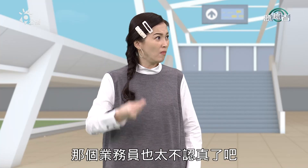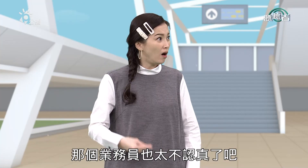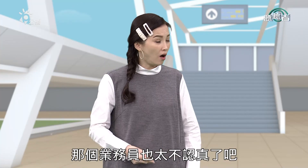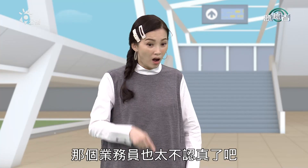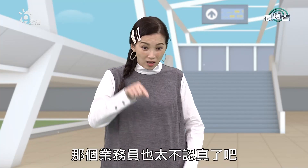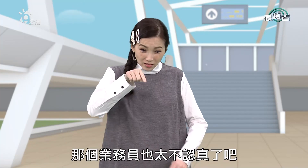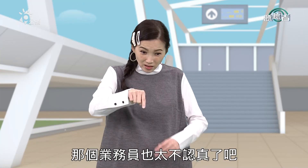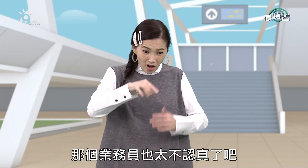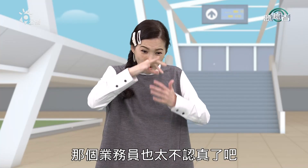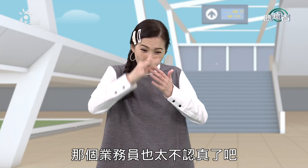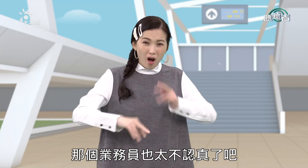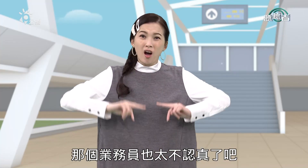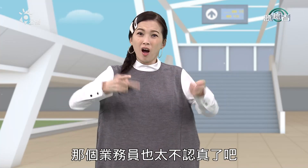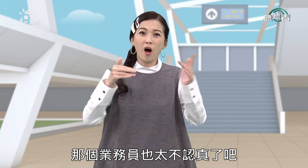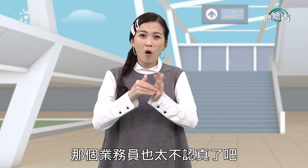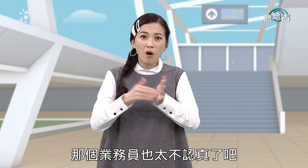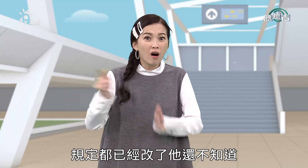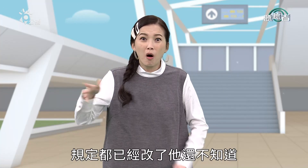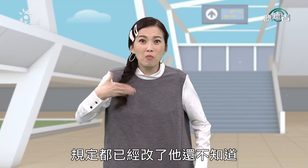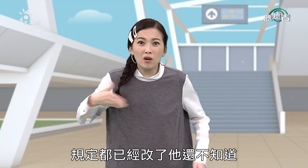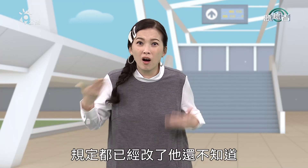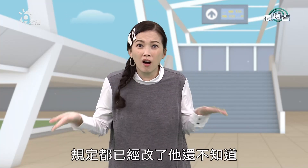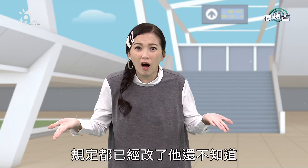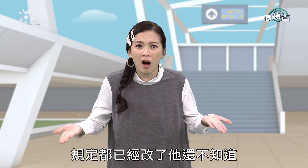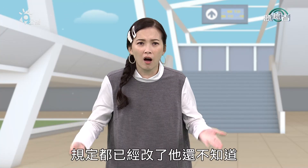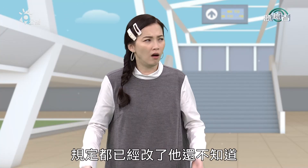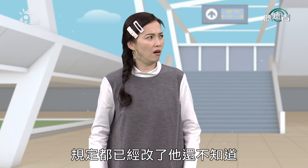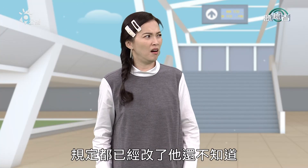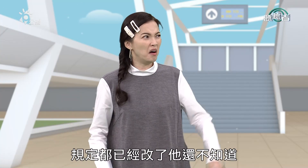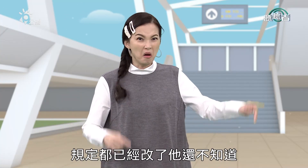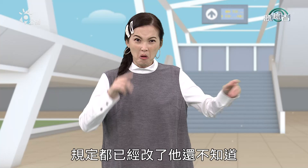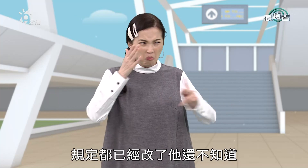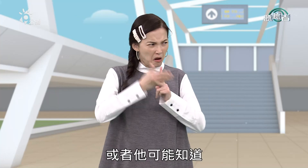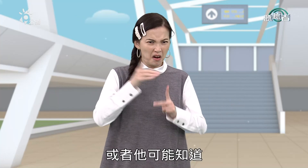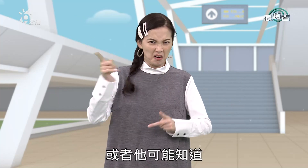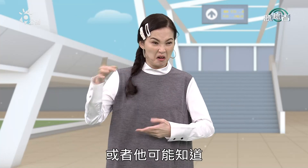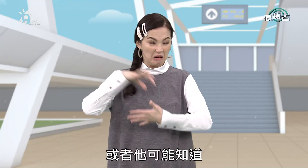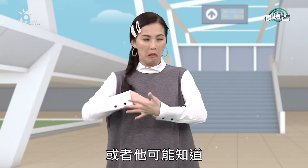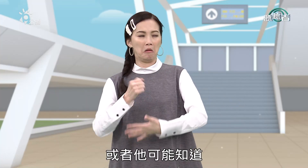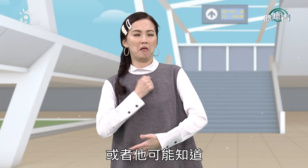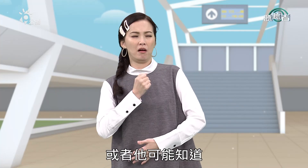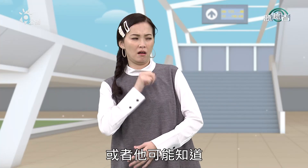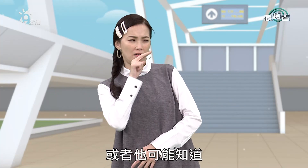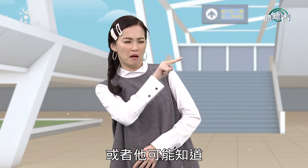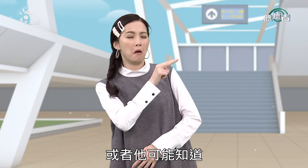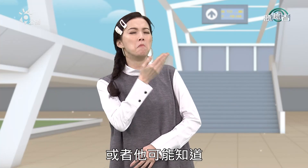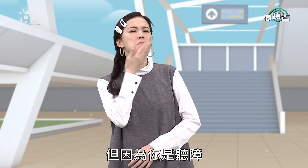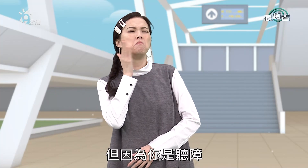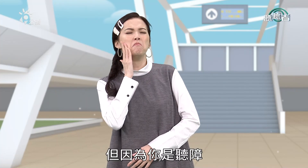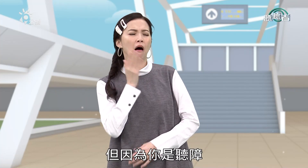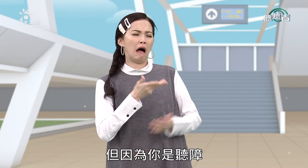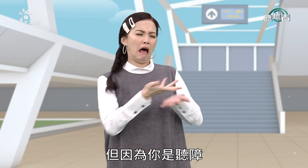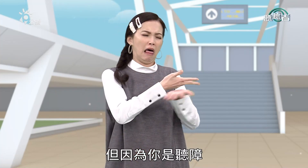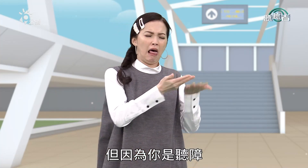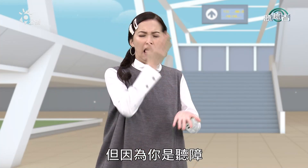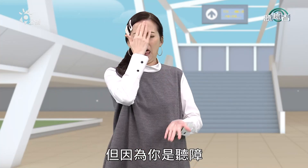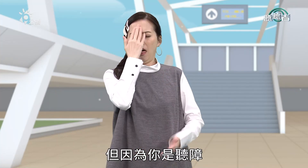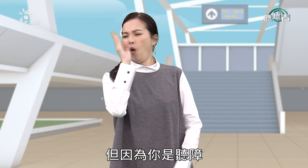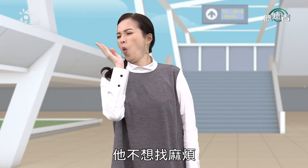业务员也太不认真了吧，规定都已经改了他还不知道，或者他可能知道，但因为你是听障，他